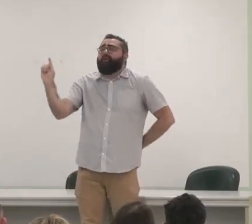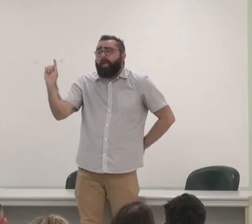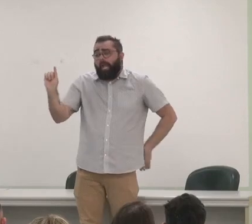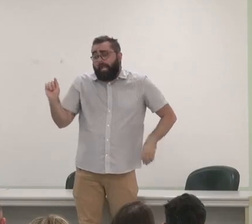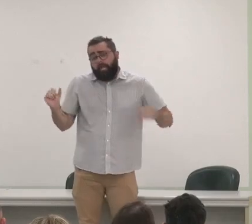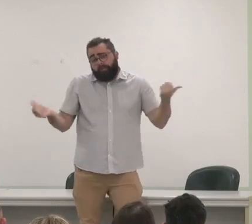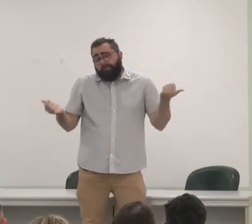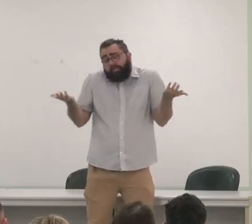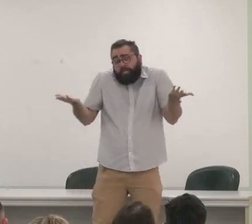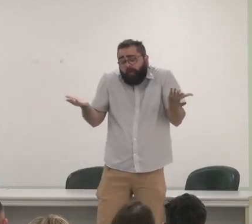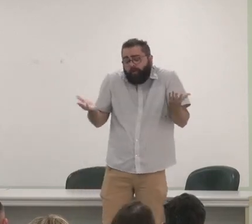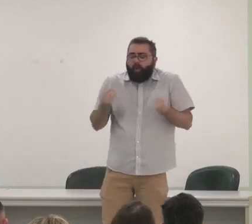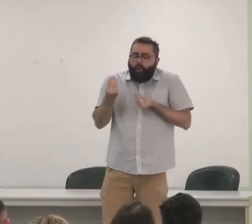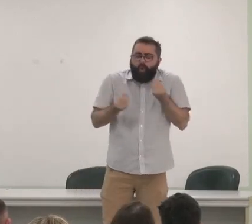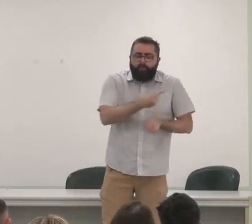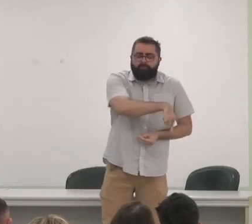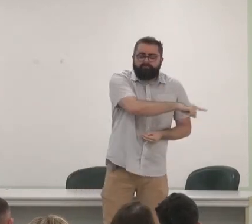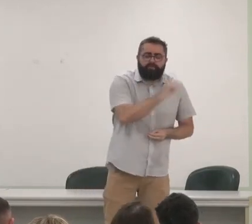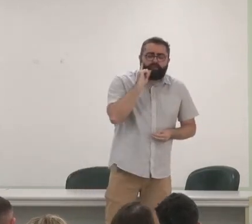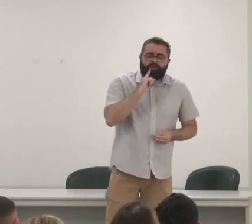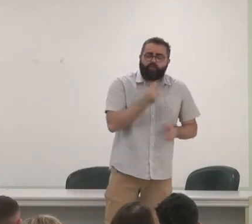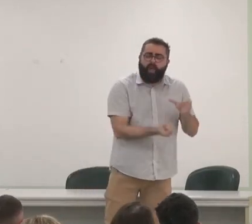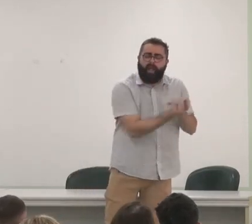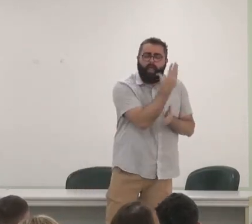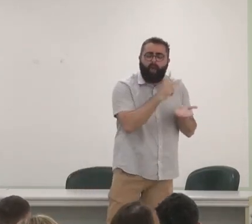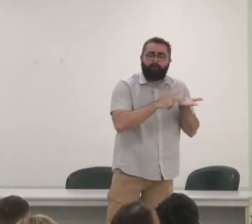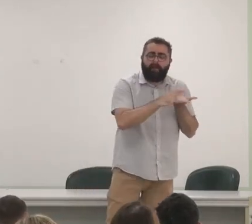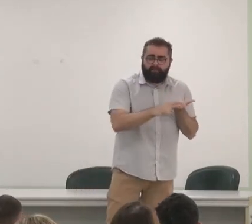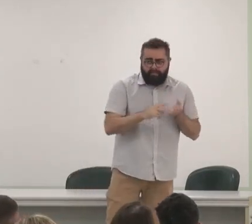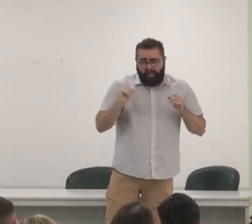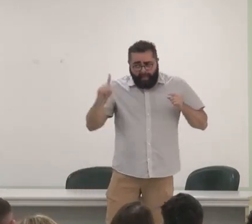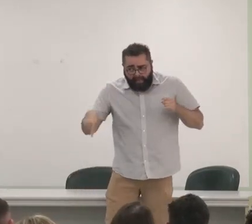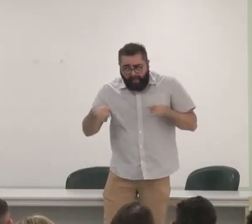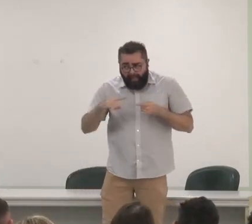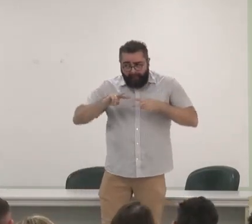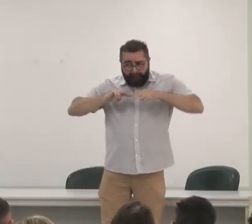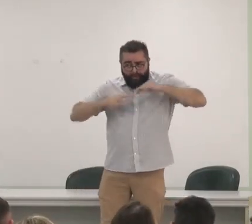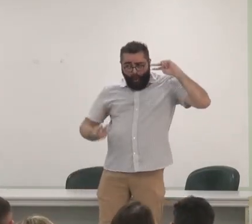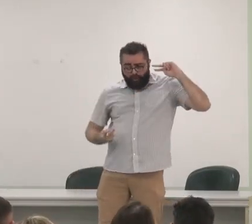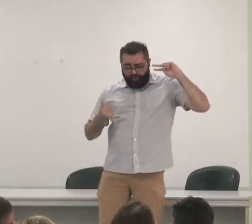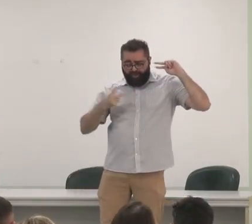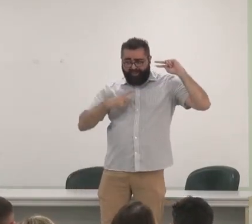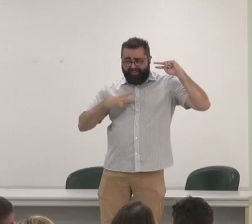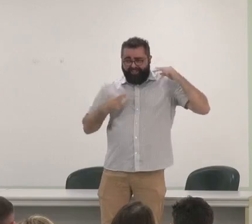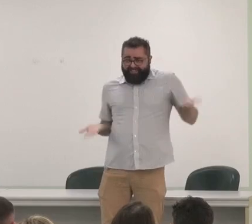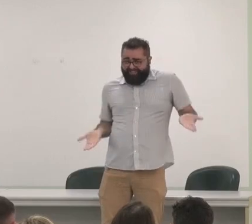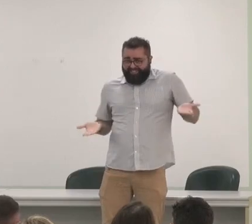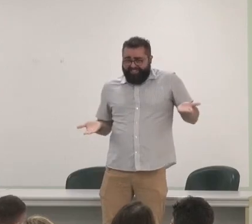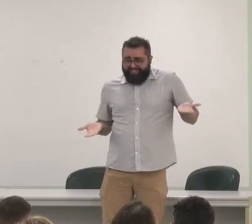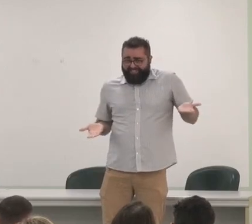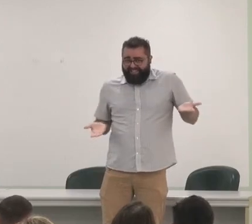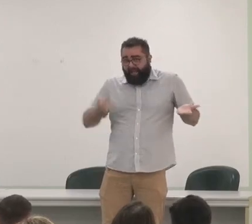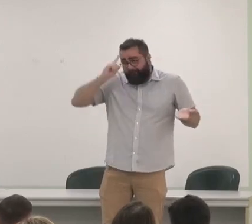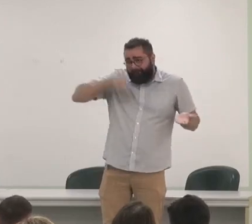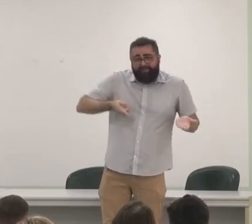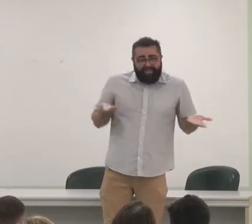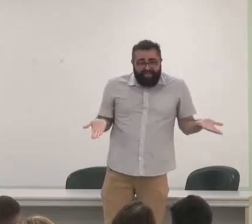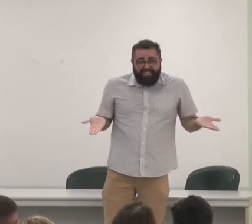universais. Então, entre as nossas hipóteses é que, será que a produção de pares mínimos